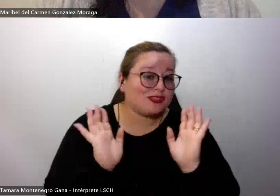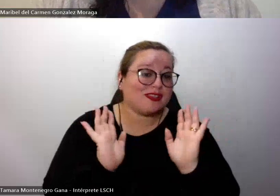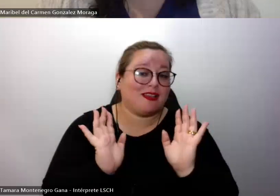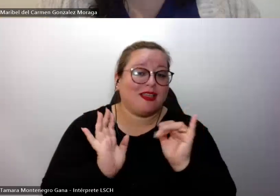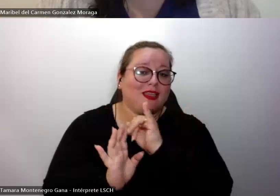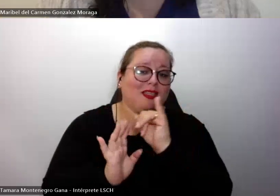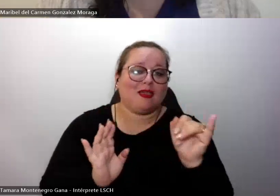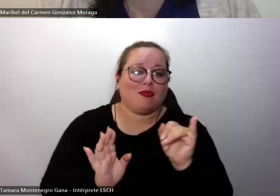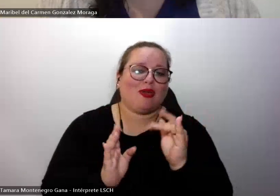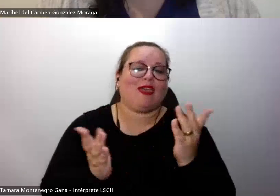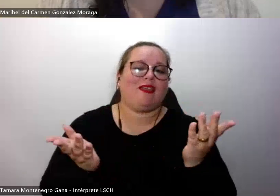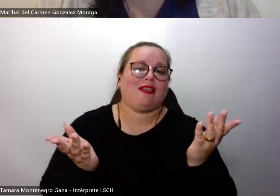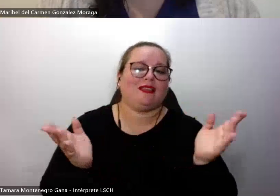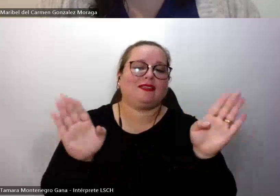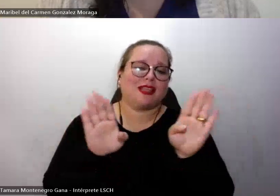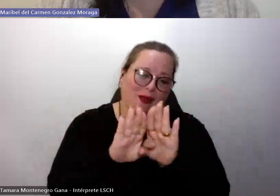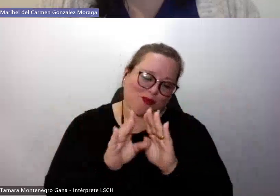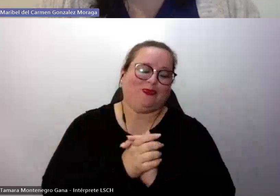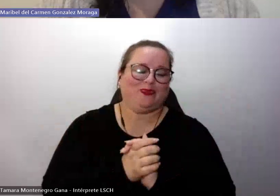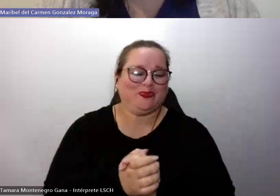luego ya va a ir cerrando.